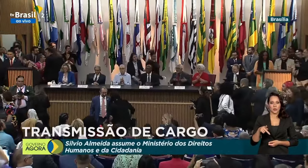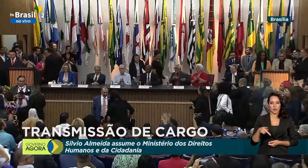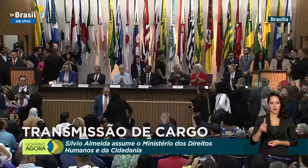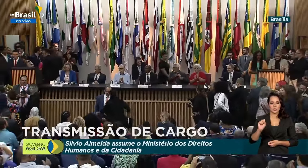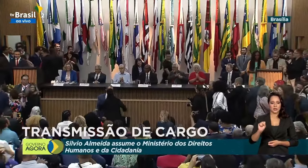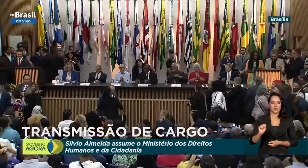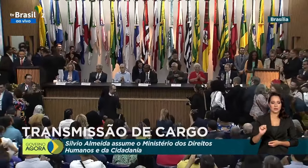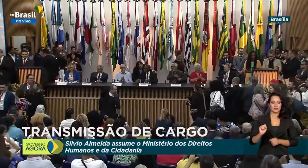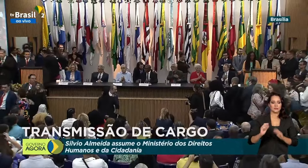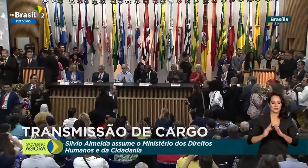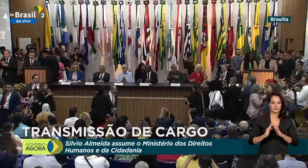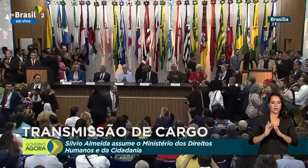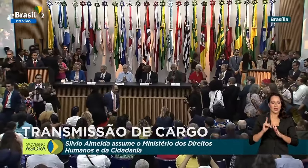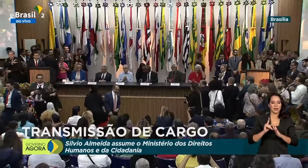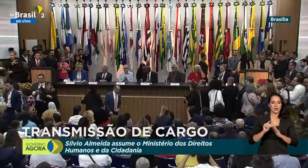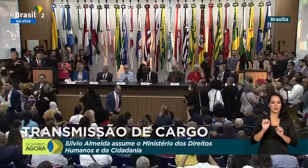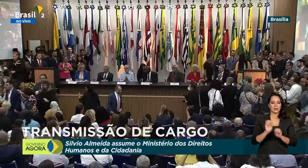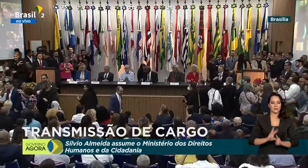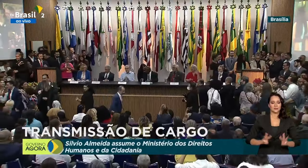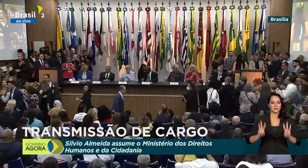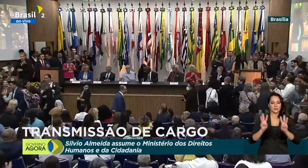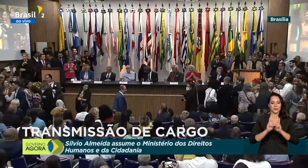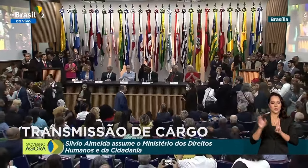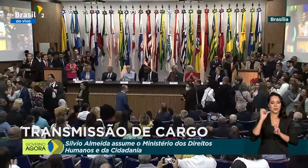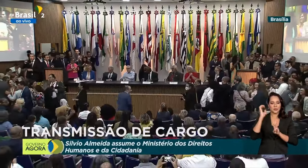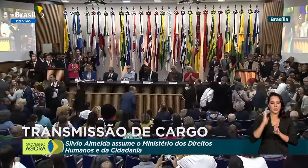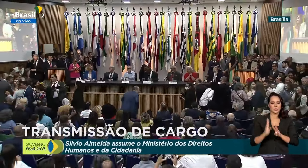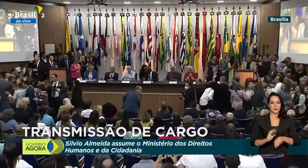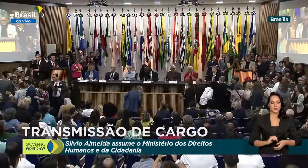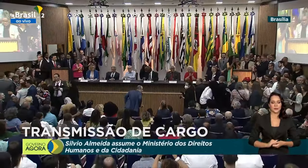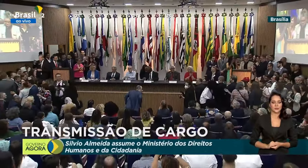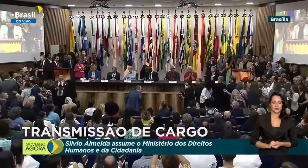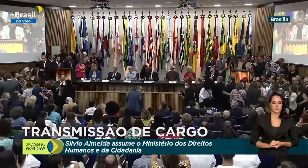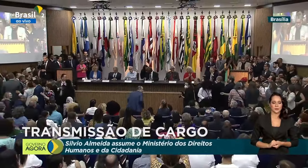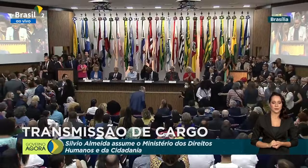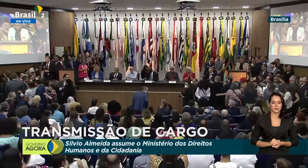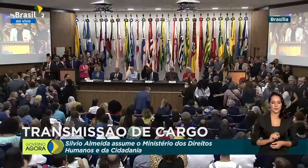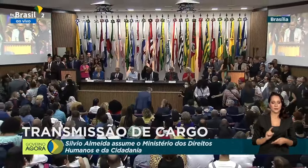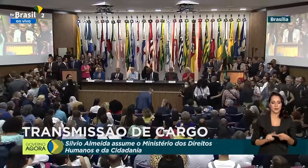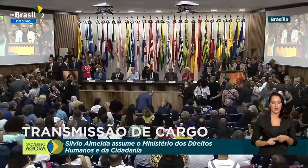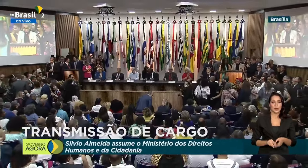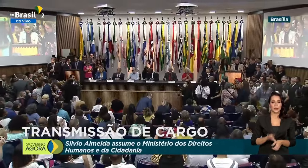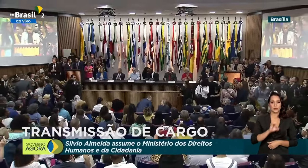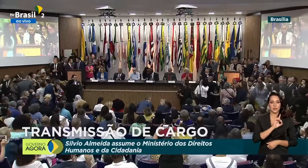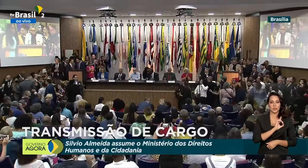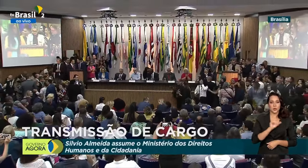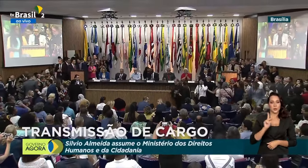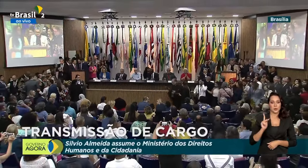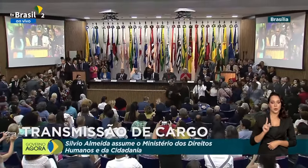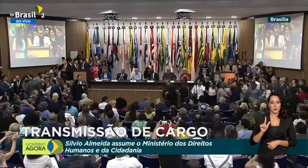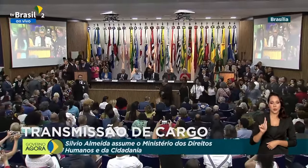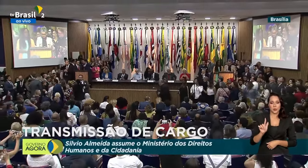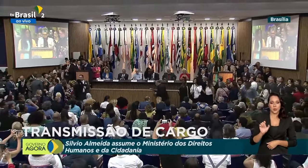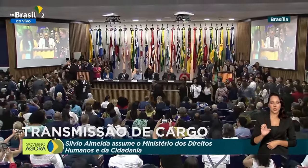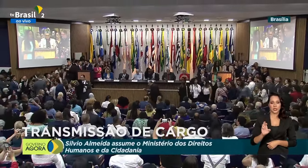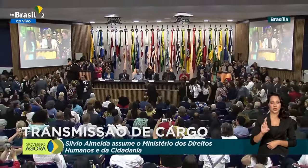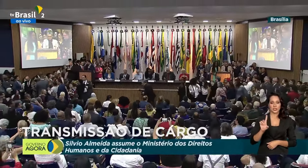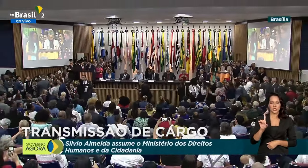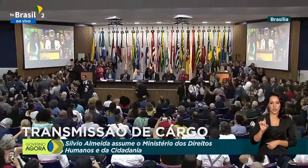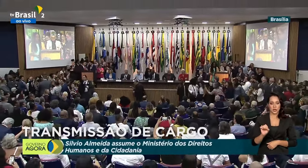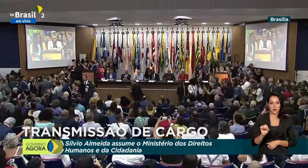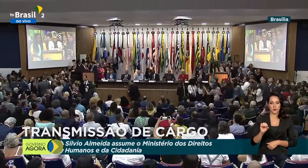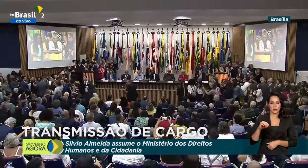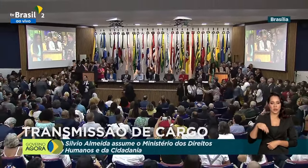residente das Nações Unidas do Brasil Defensor Público geral Dr Daniel